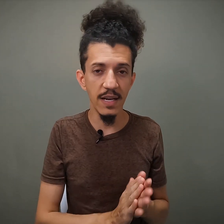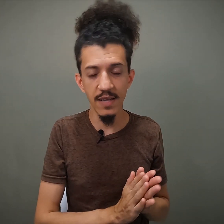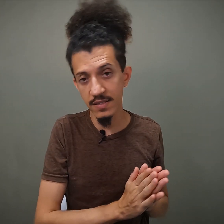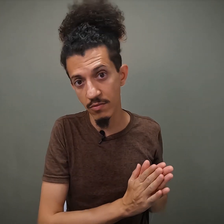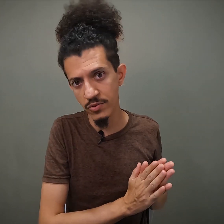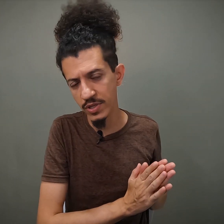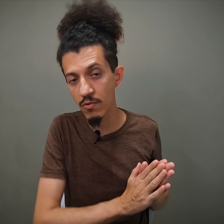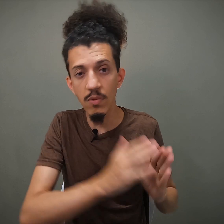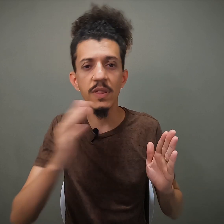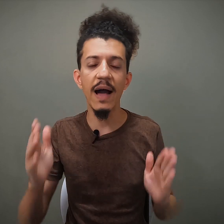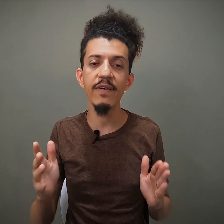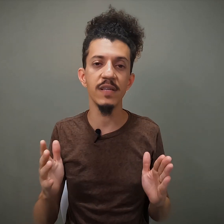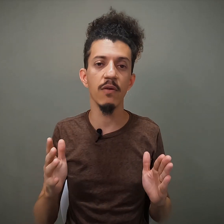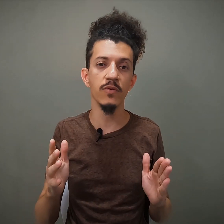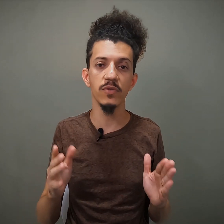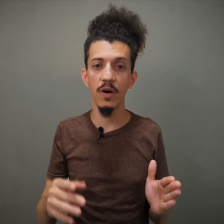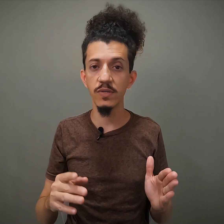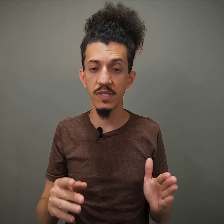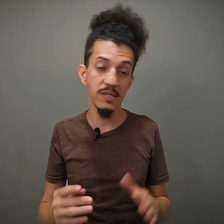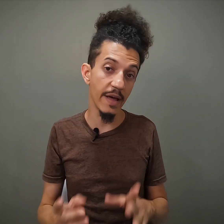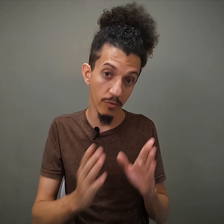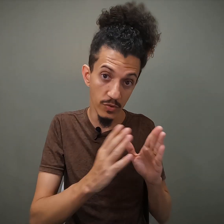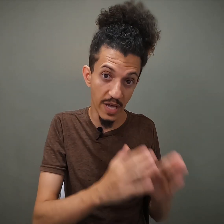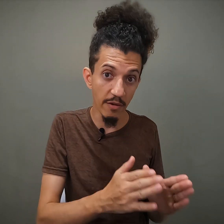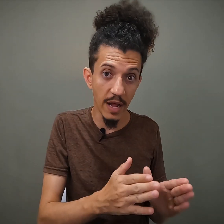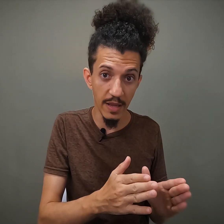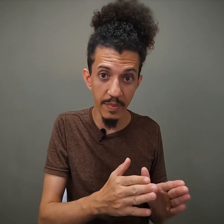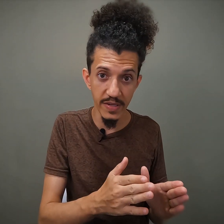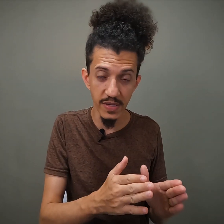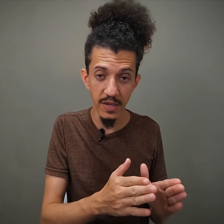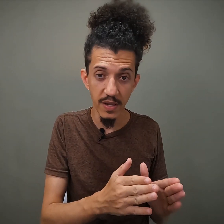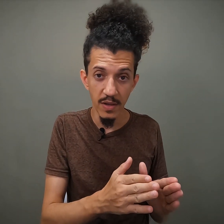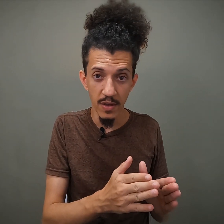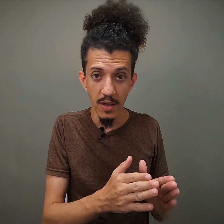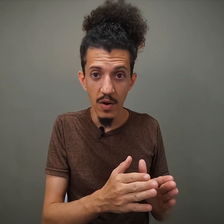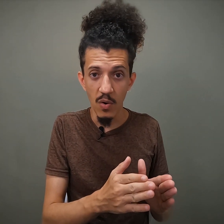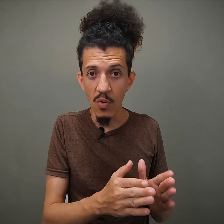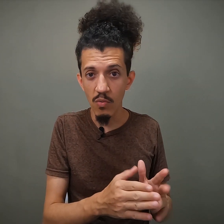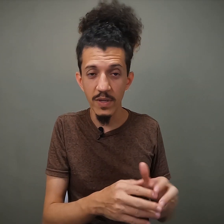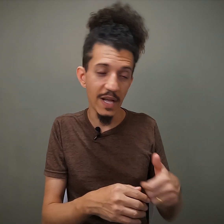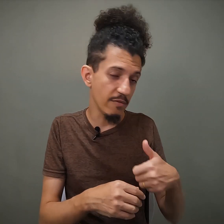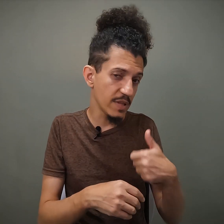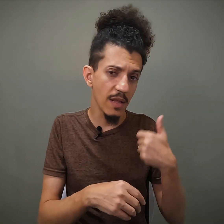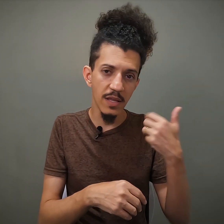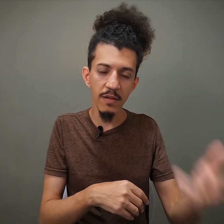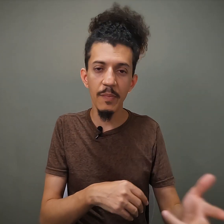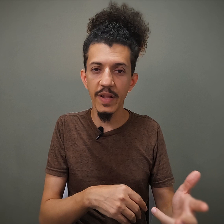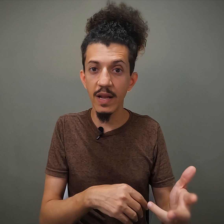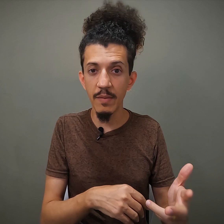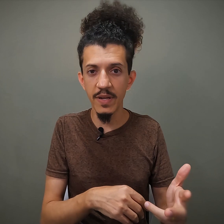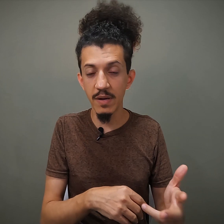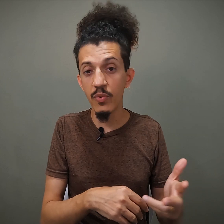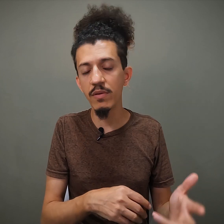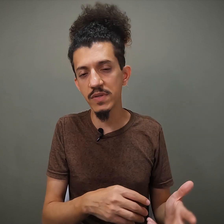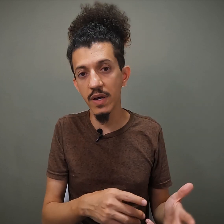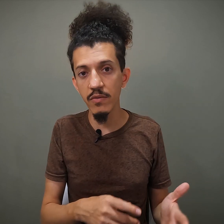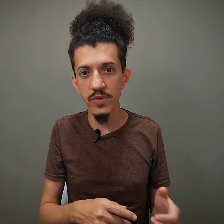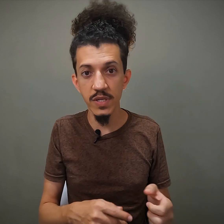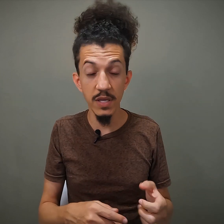sinalização de incontáveis alunos nossos que saíram do zero na Libras ou que estavam tentando aprender Libras há muitos anos e